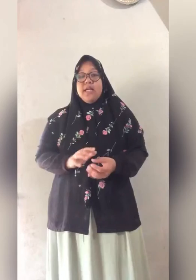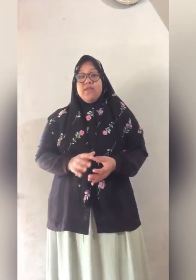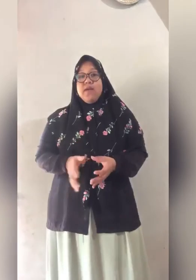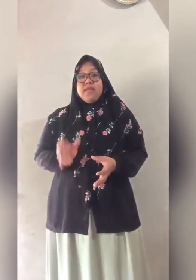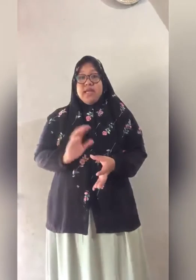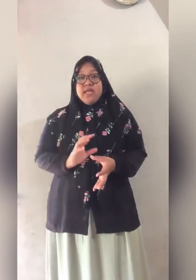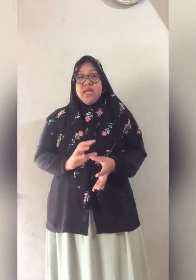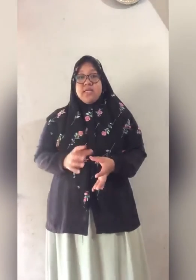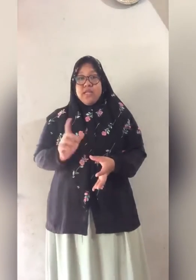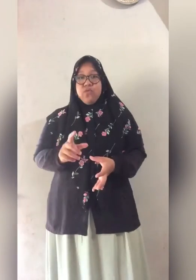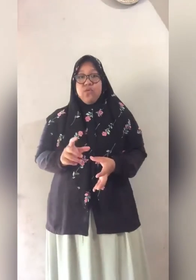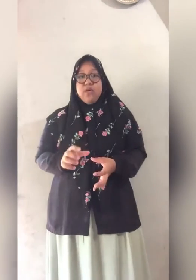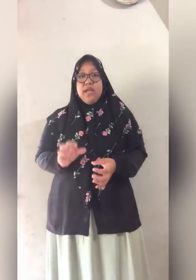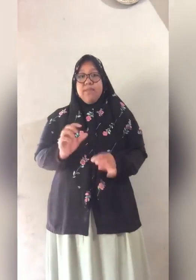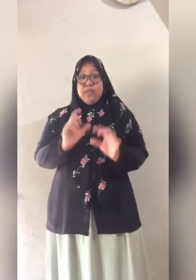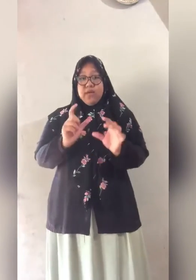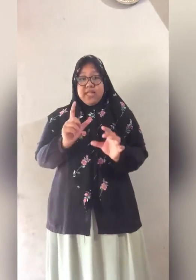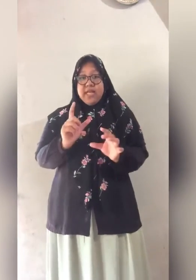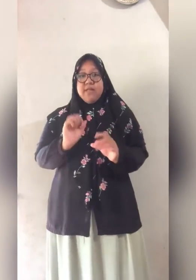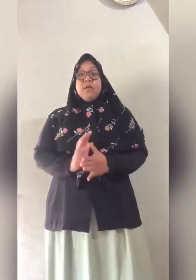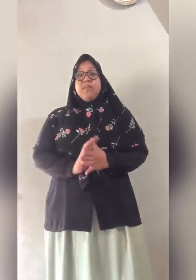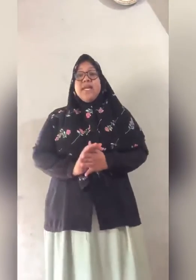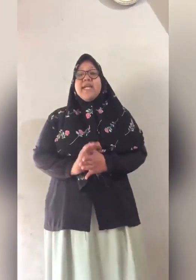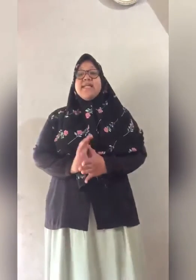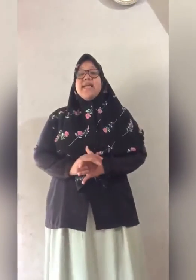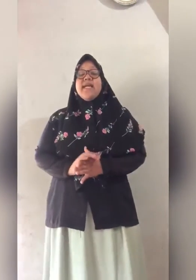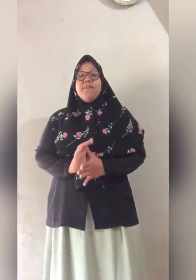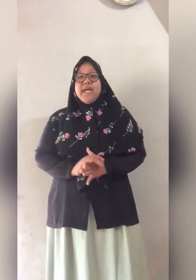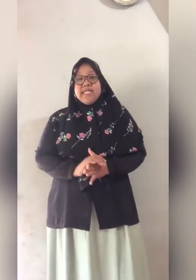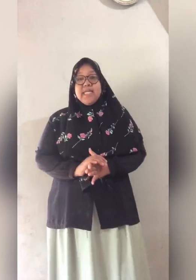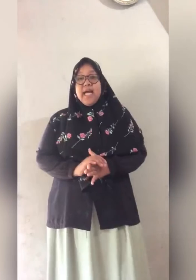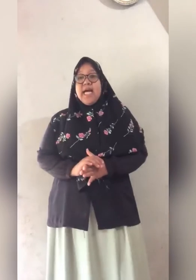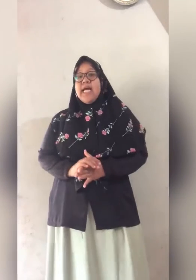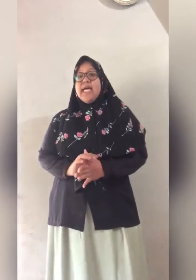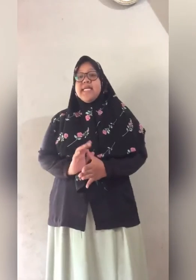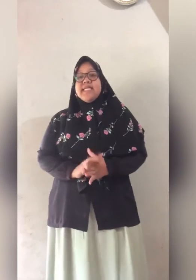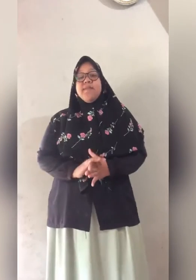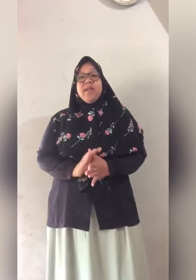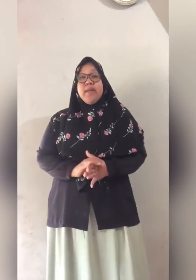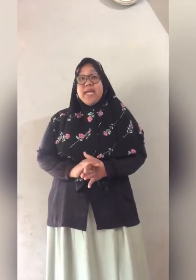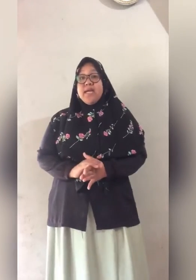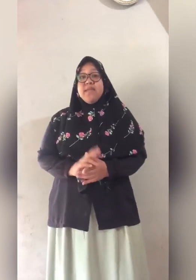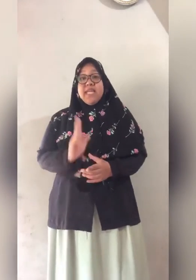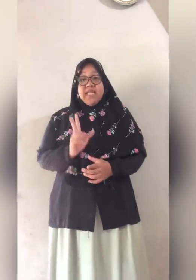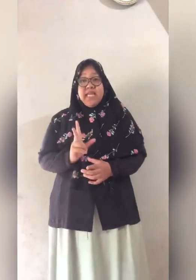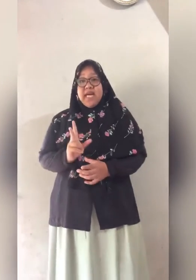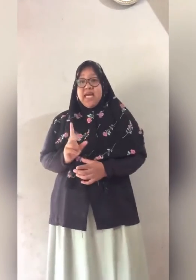disatukan menjadi satu dalam bentuk kecil. Berdasarkan aplikasinya, IC dapat dibedakan menjadi 3,